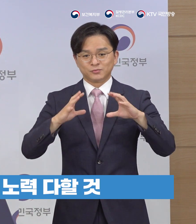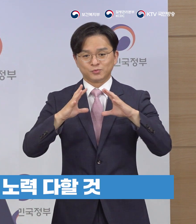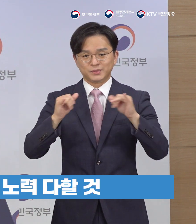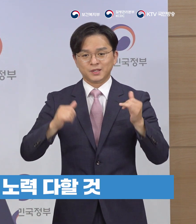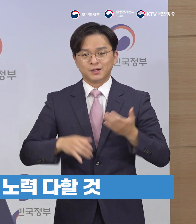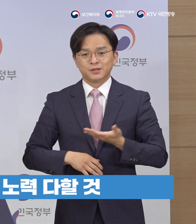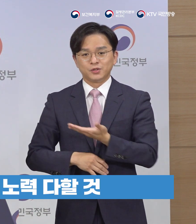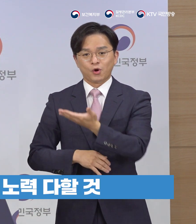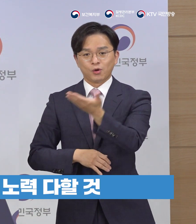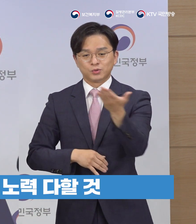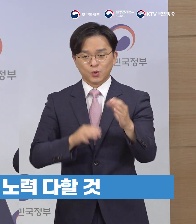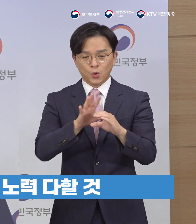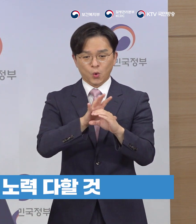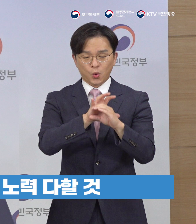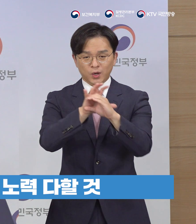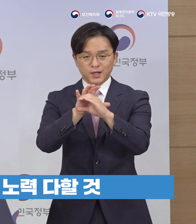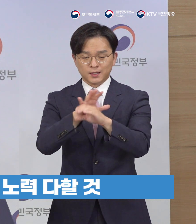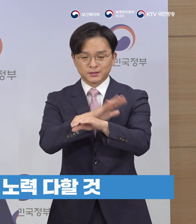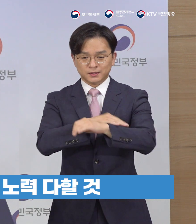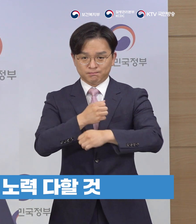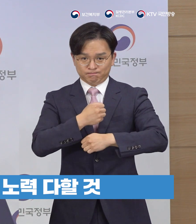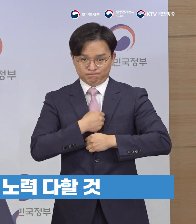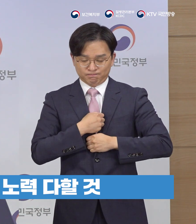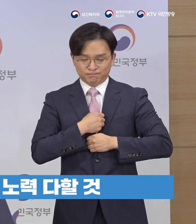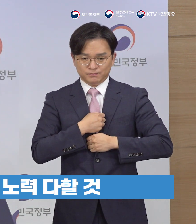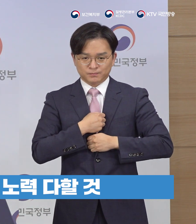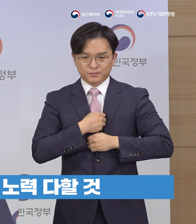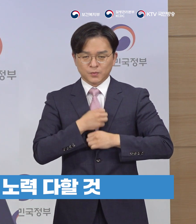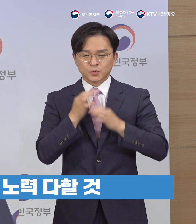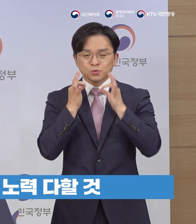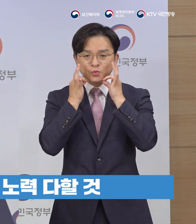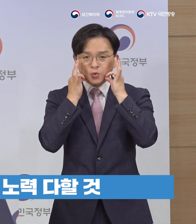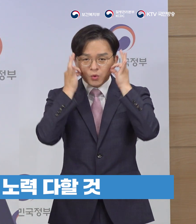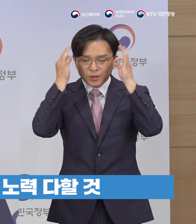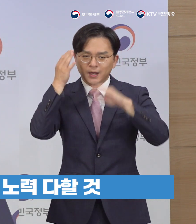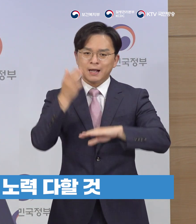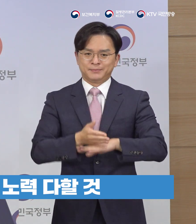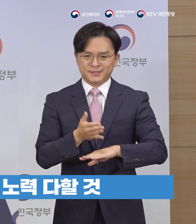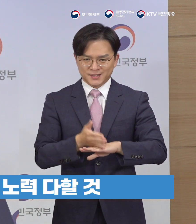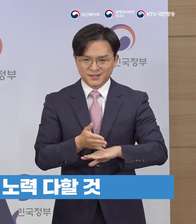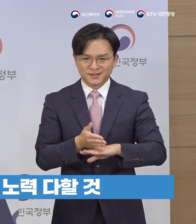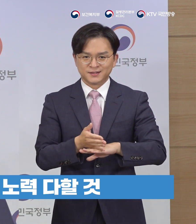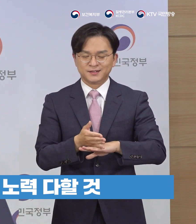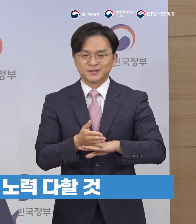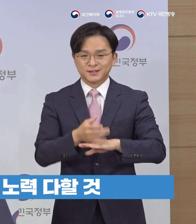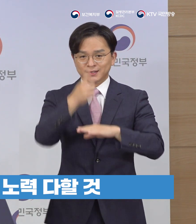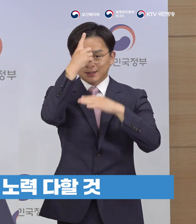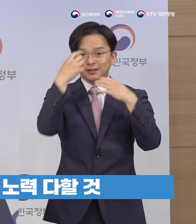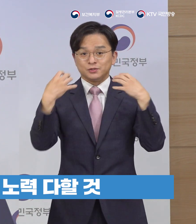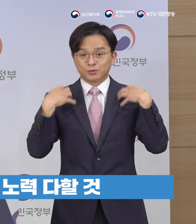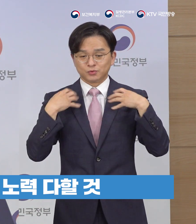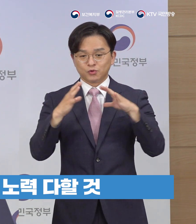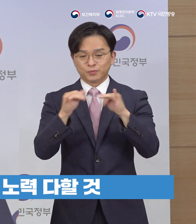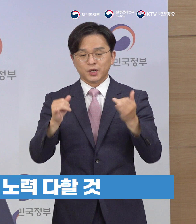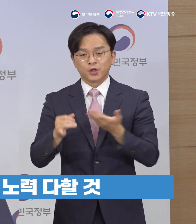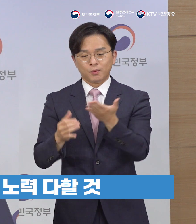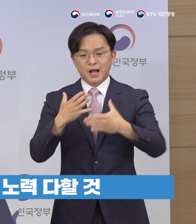지난 6개월 동안 국민 여러분께서 함께 해주심에 재차 감사의 말씀을 드리며